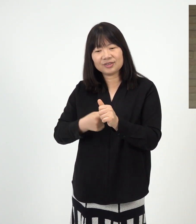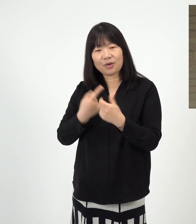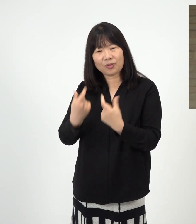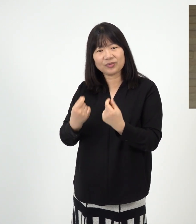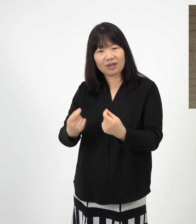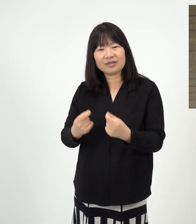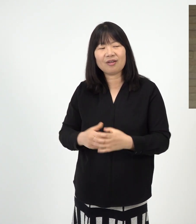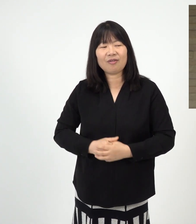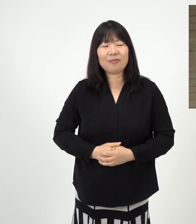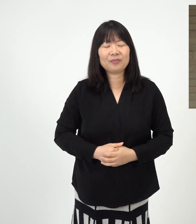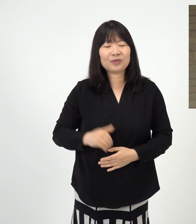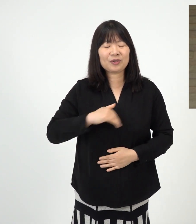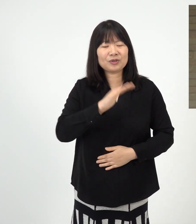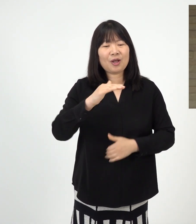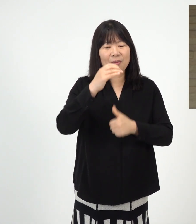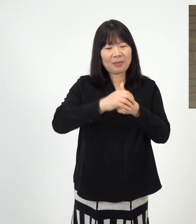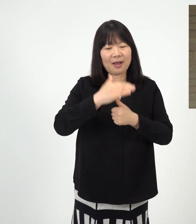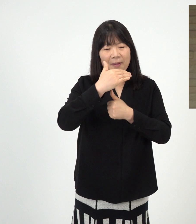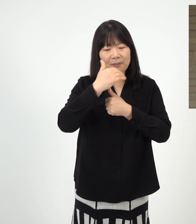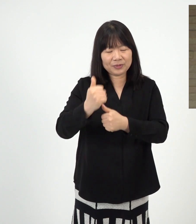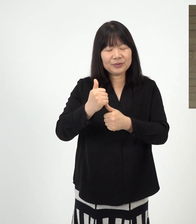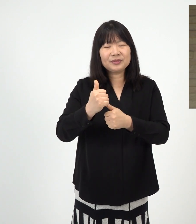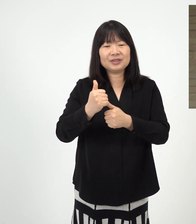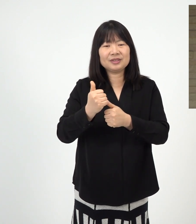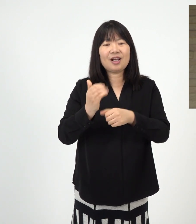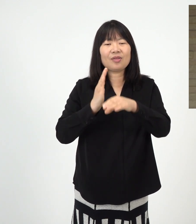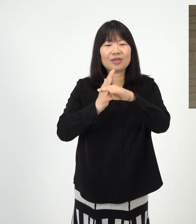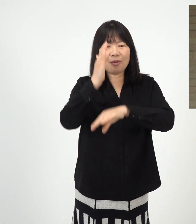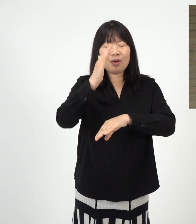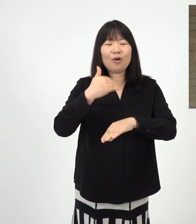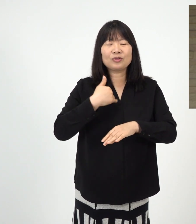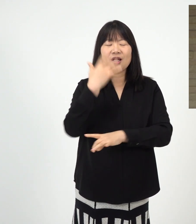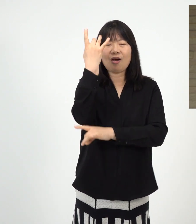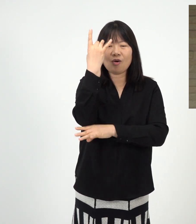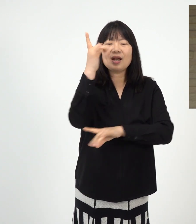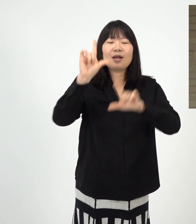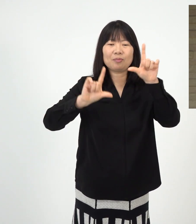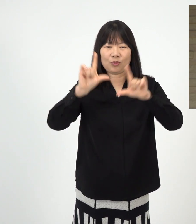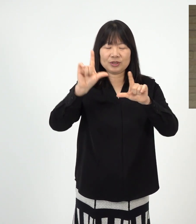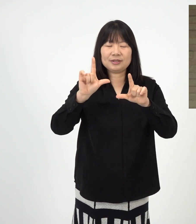소명을 뛰어넘어서 정체성이어야 됩니다.